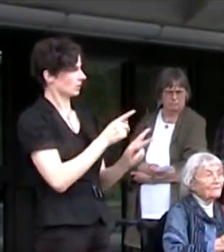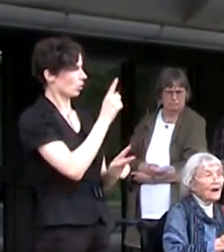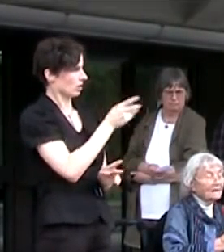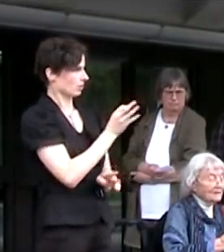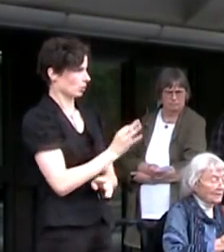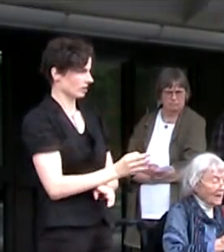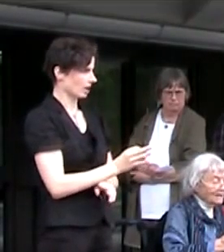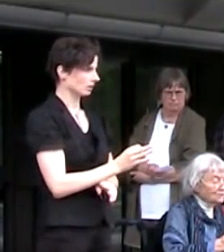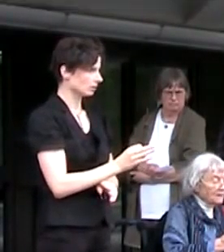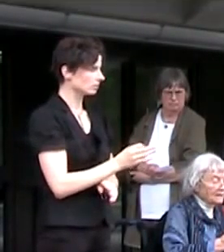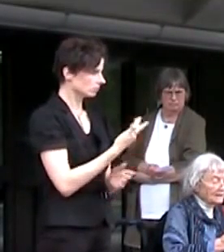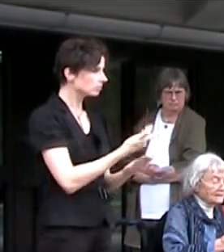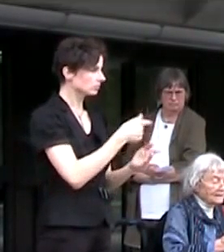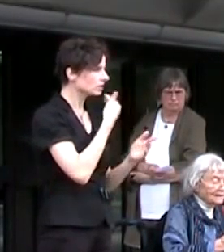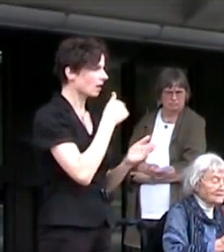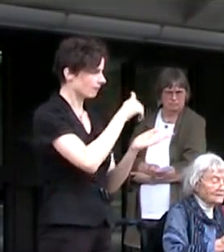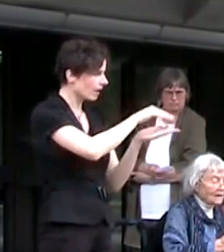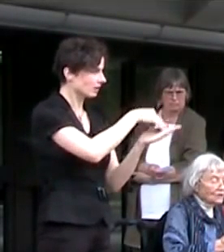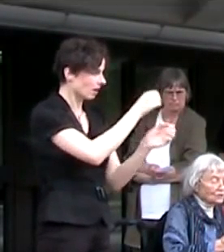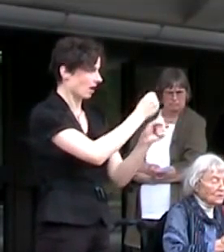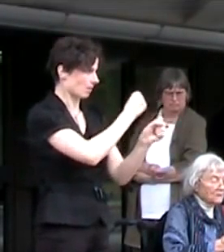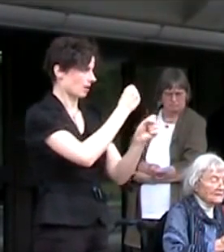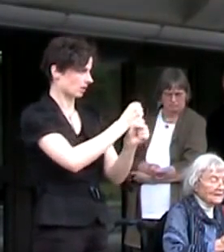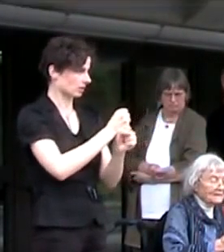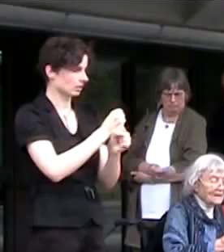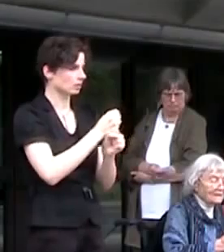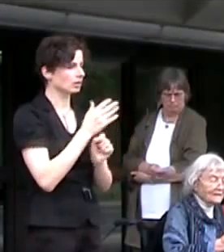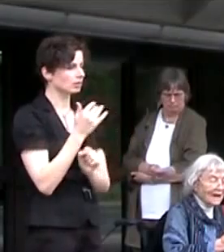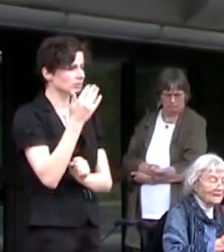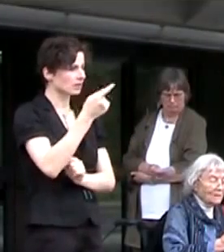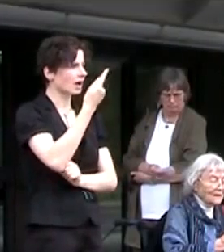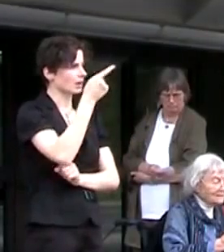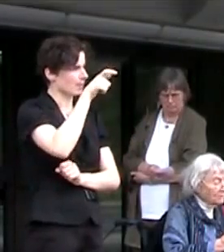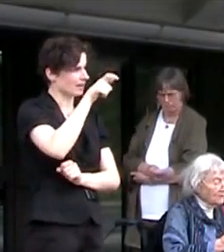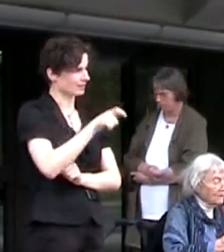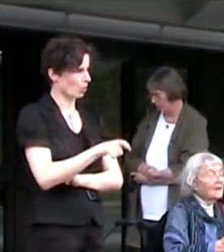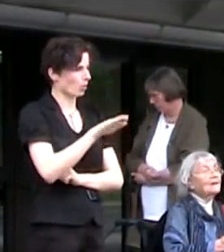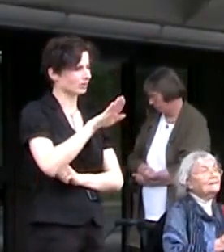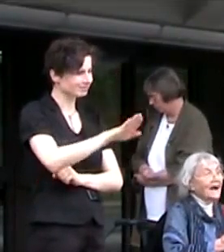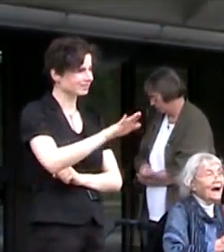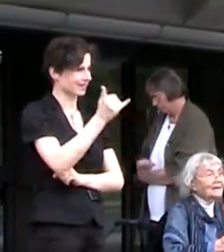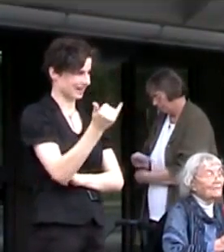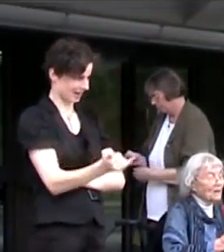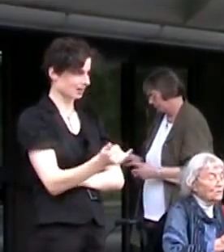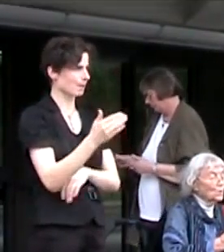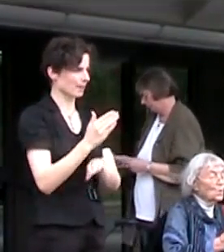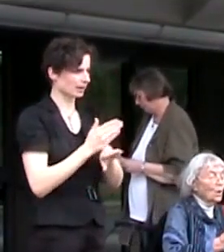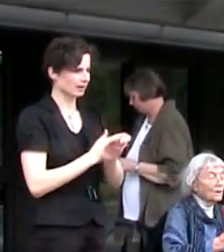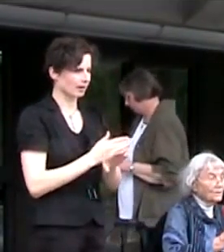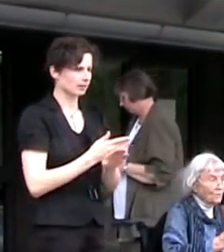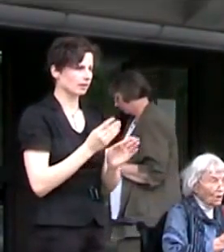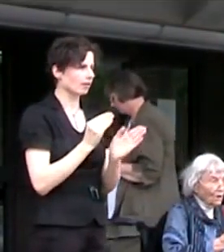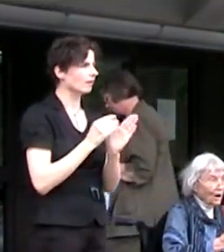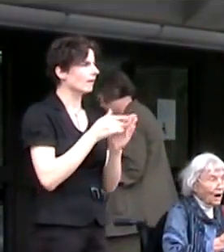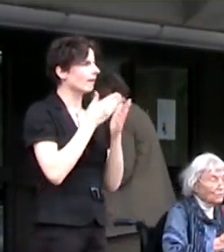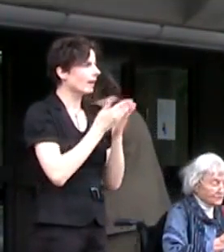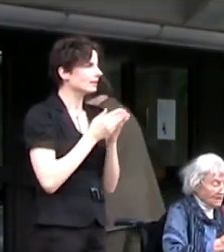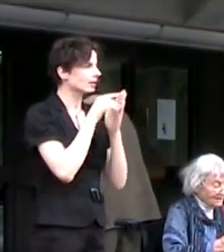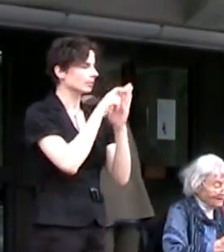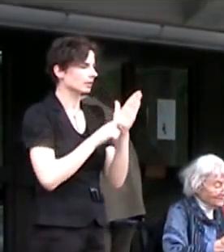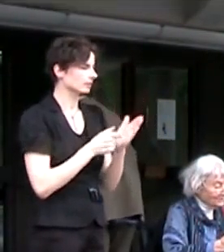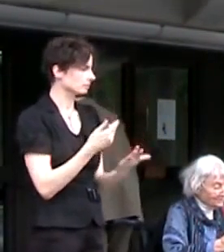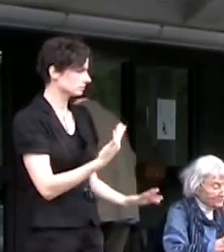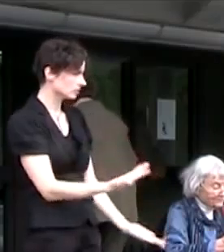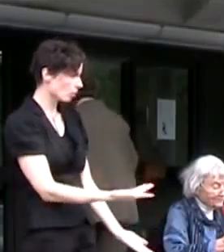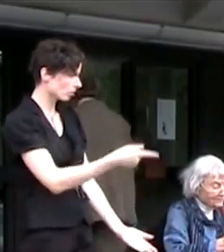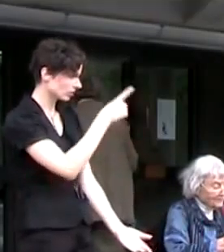Der Vater eines behinderten Kindes schrieb resigniert in einem Leserbrief, da kann man nur noch